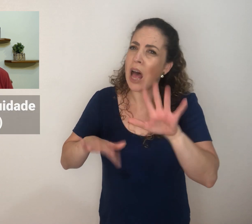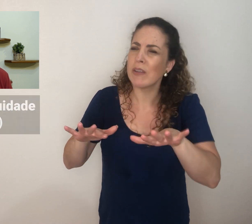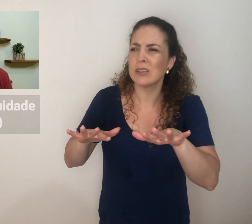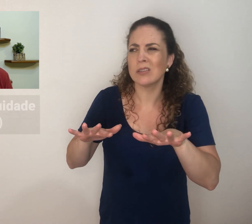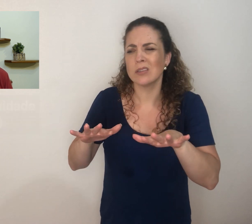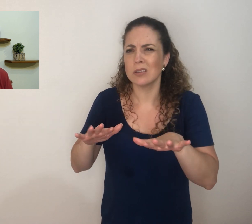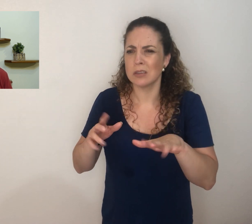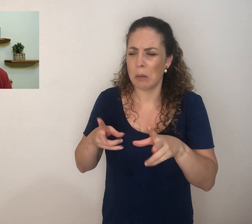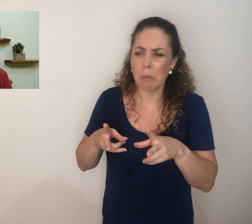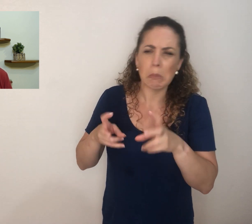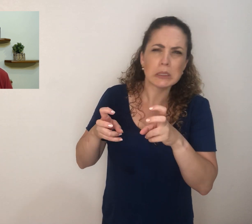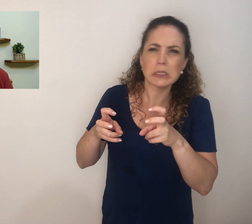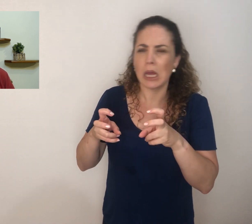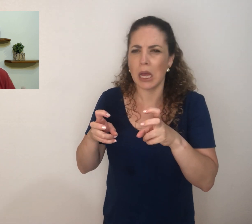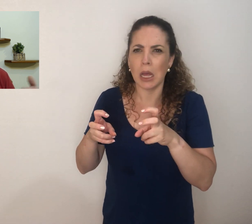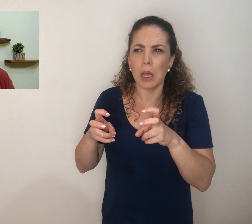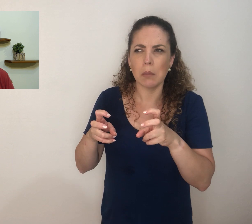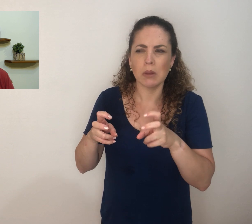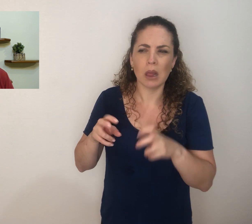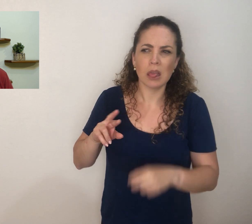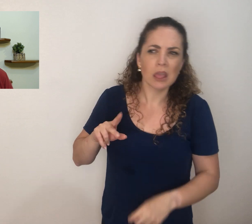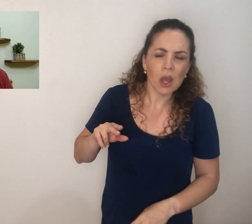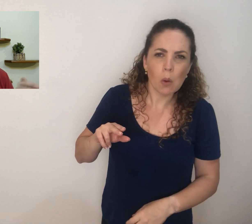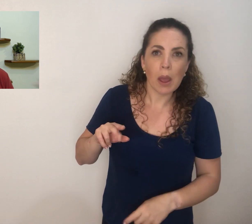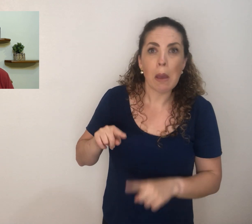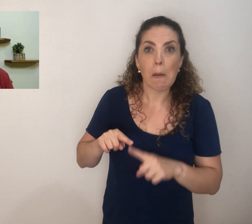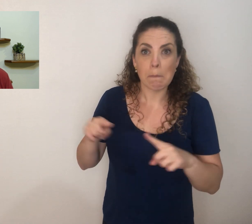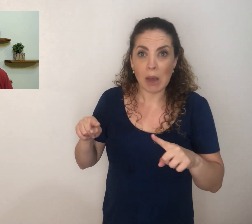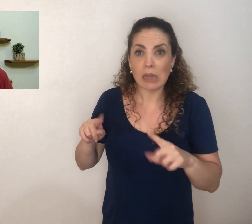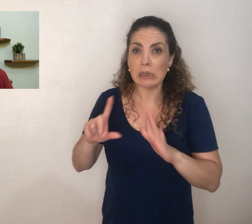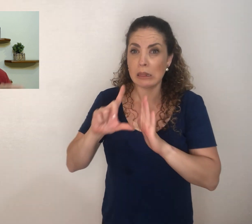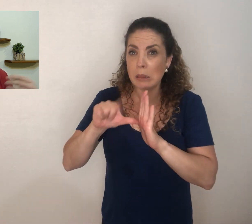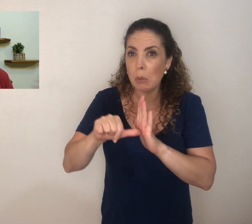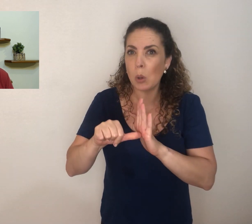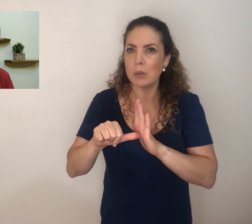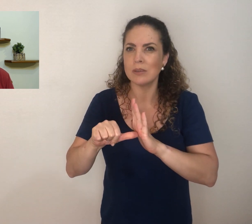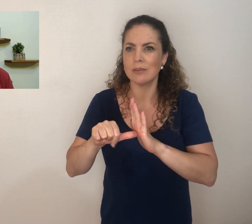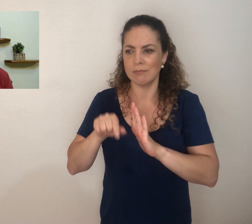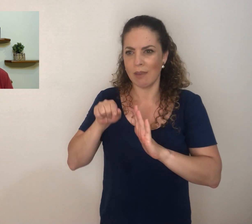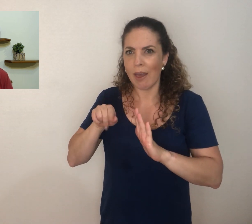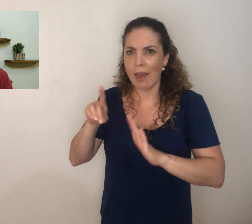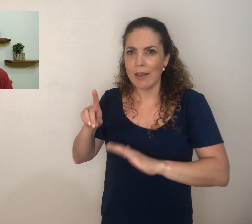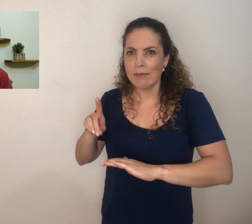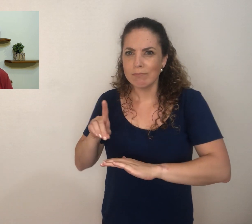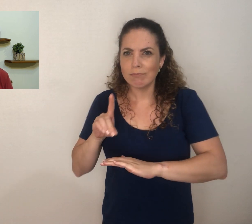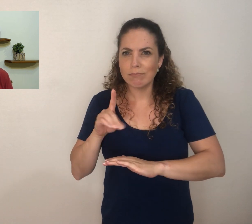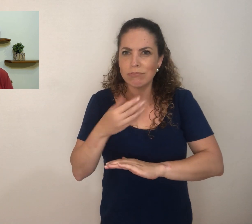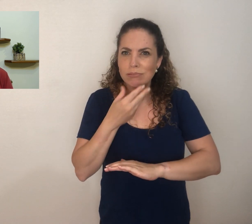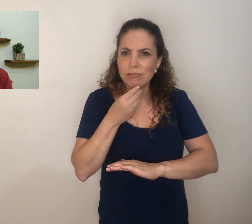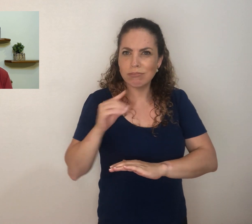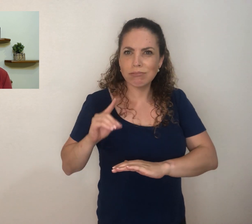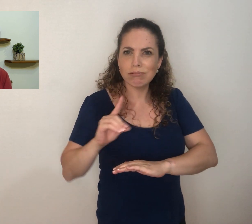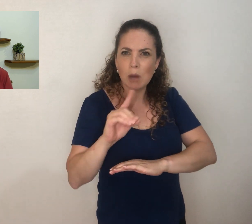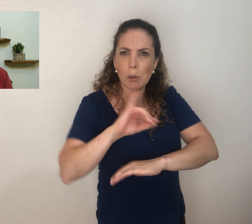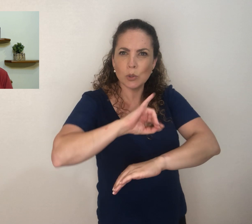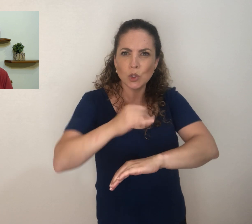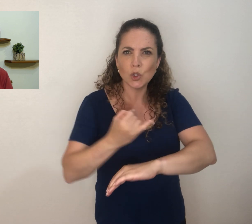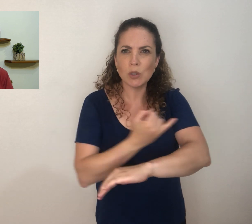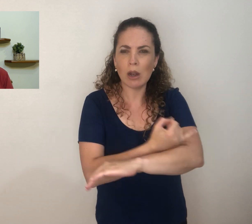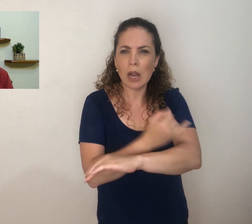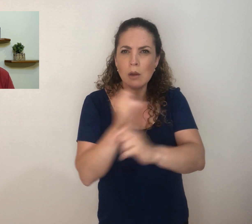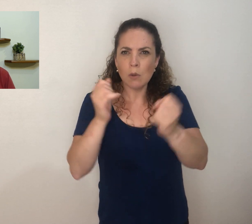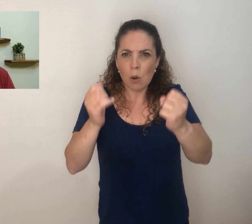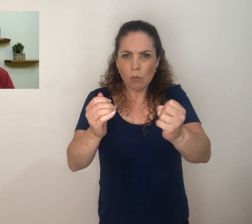do abominável da desolação, ele cercar Jerusalém, profanar o santuário, perseguir os judeus, então não